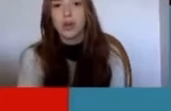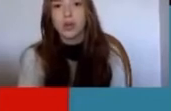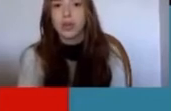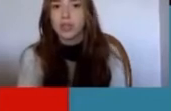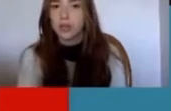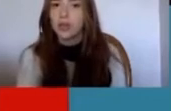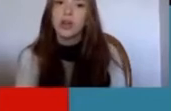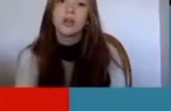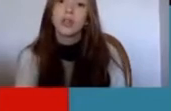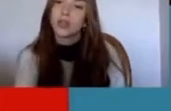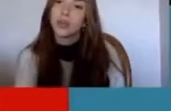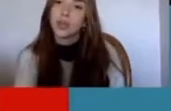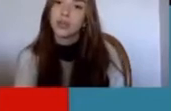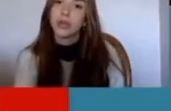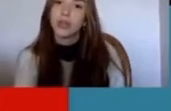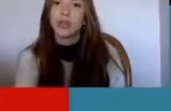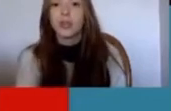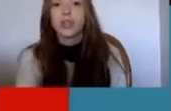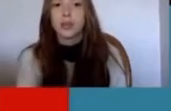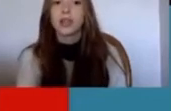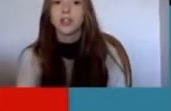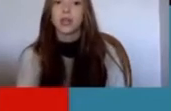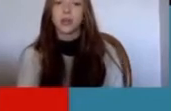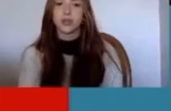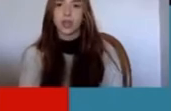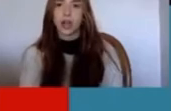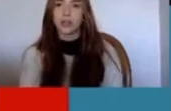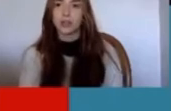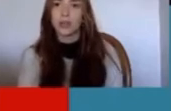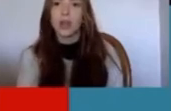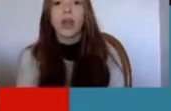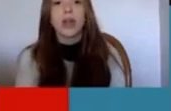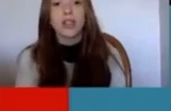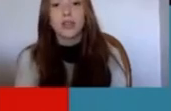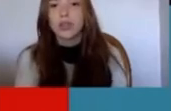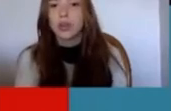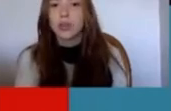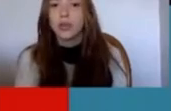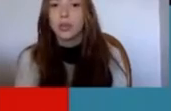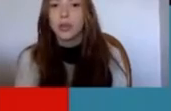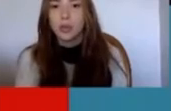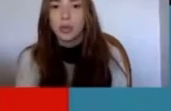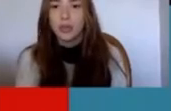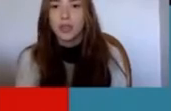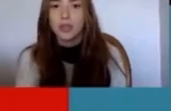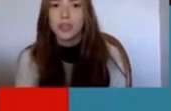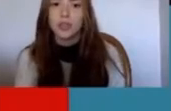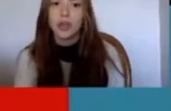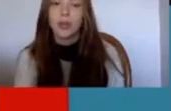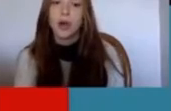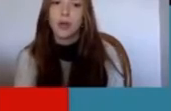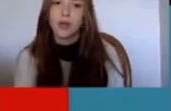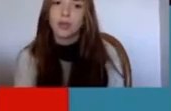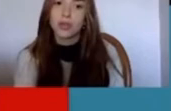há comunicação, o entendimento entre ambas as partes fica prejudicado. Essa situação é muito preocupante, visto que